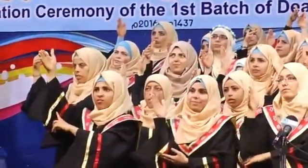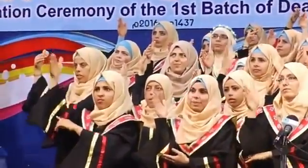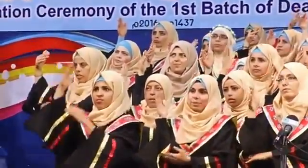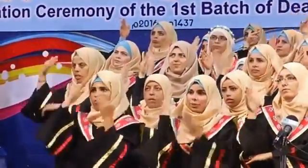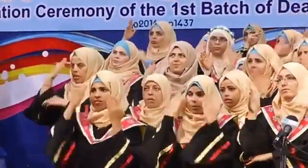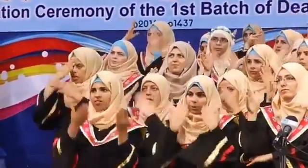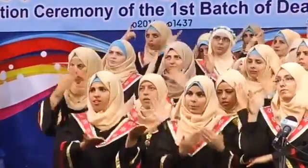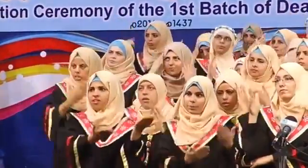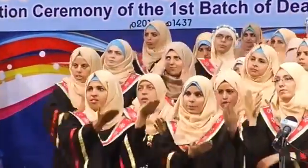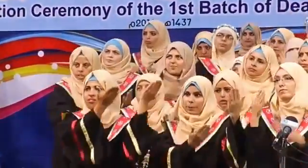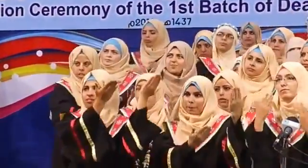لبيك رائدة